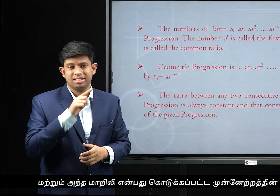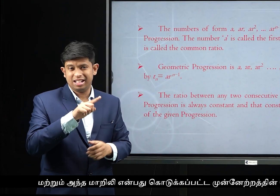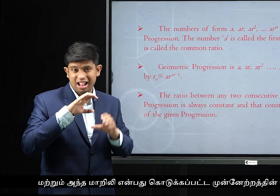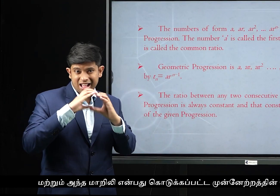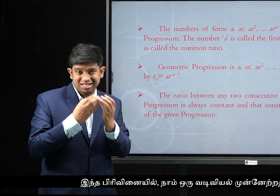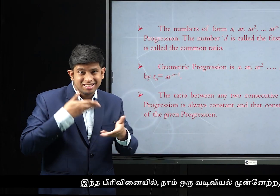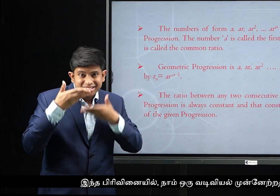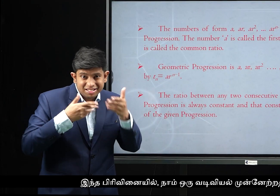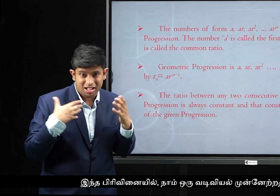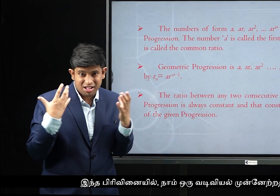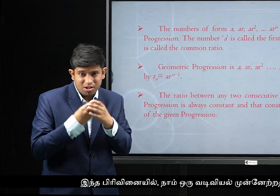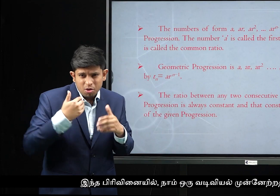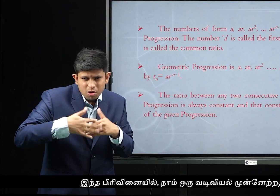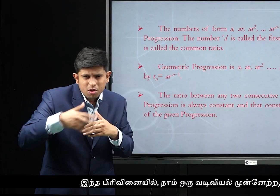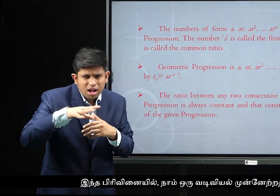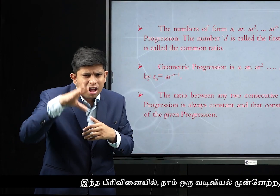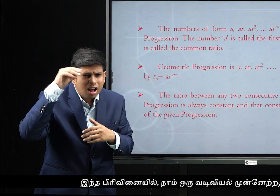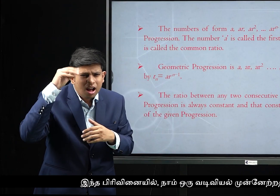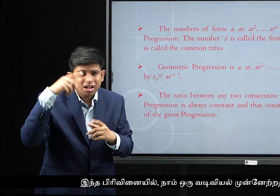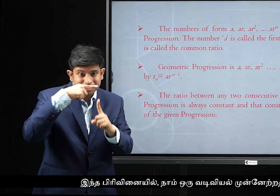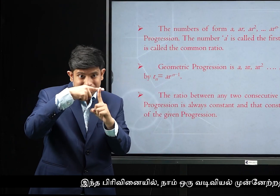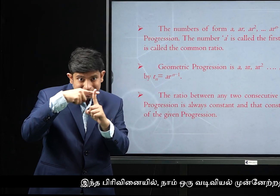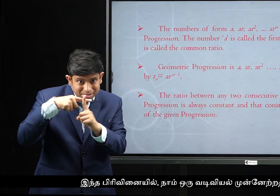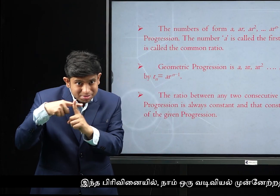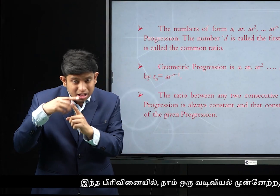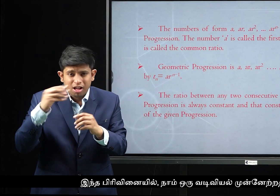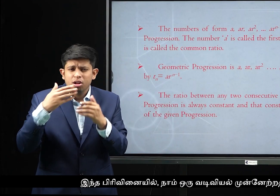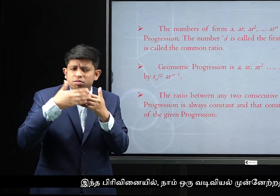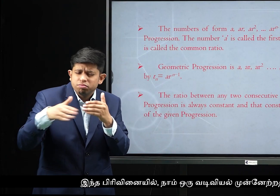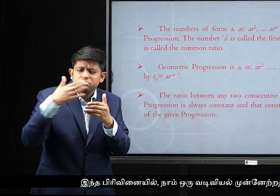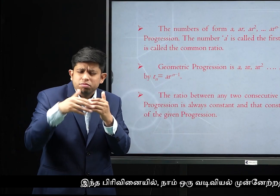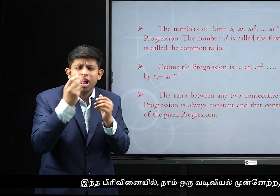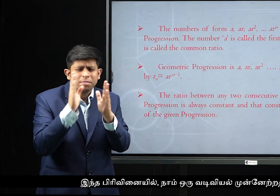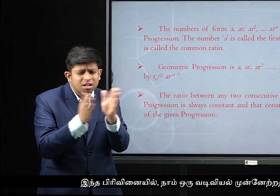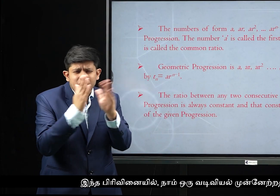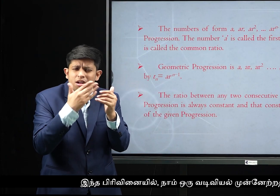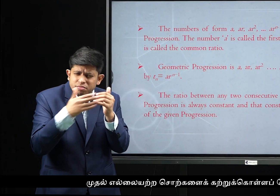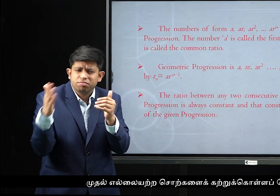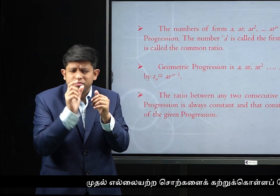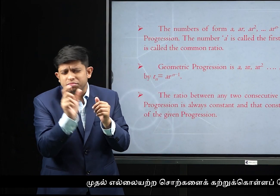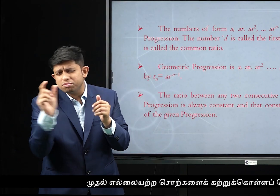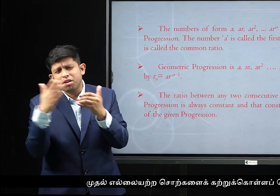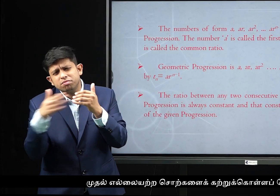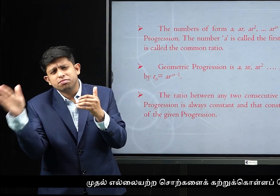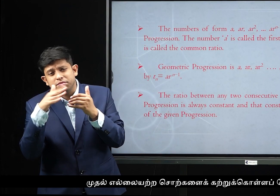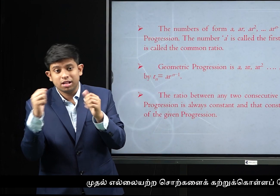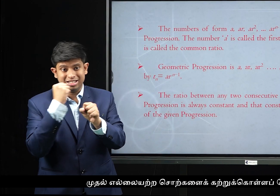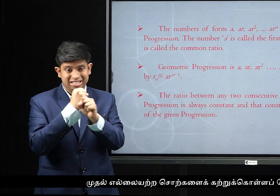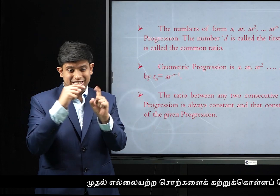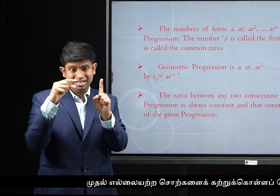விகிதமாகும். இந்த பிரிவினையின் நாம் ஒரு வடிவியல் முன்னேற்றத்தின் தொகை முதல் எல்லையற்ற சொற்களை